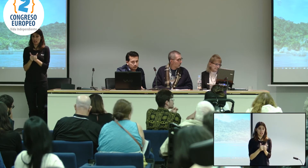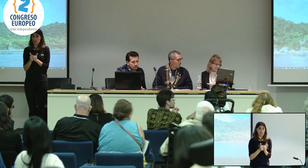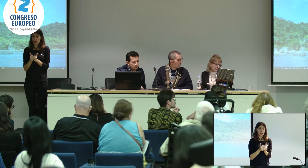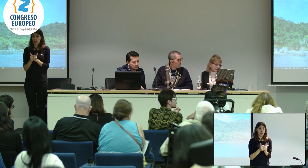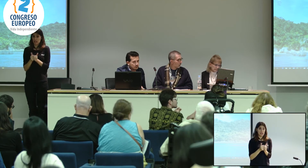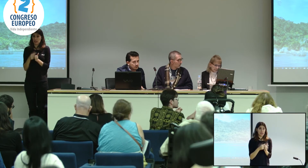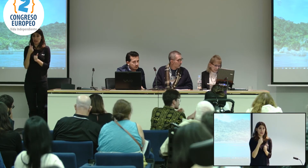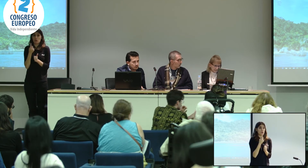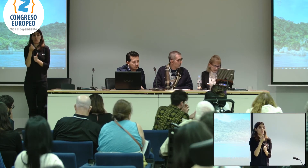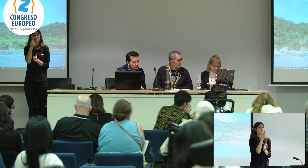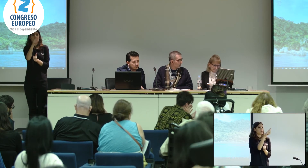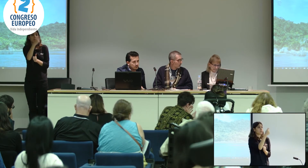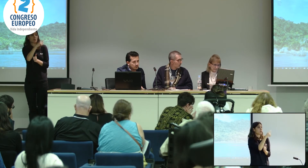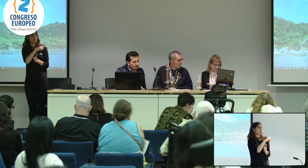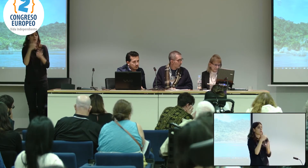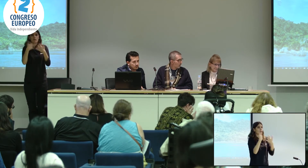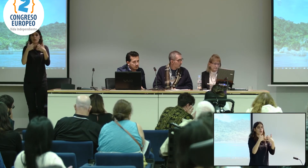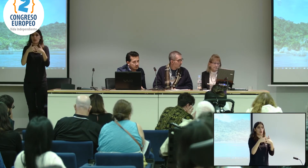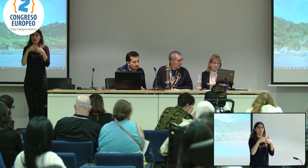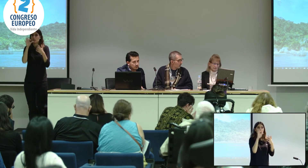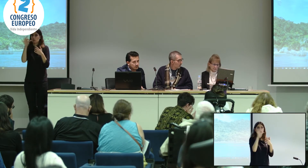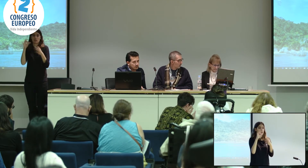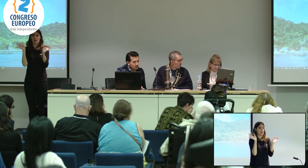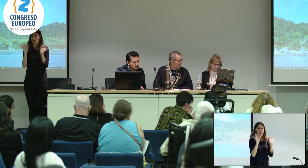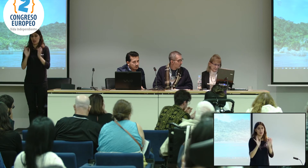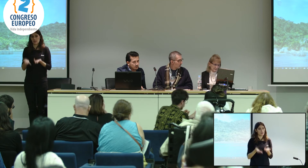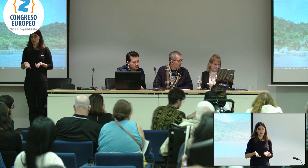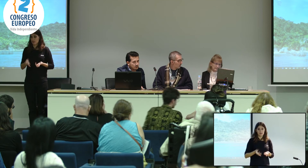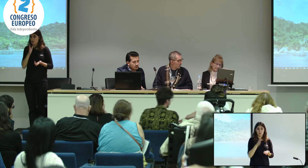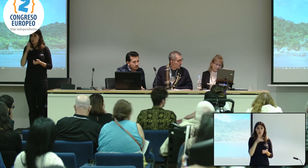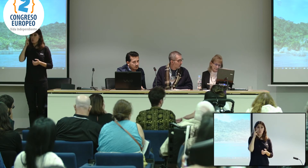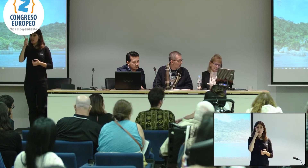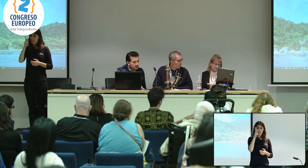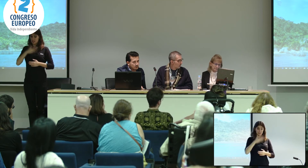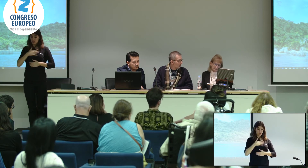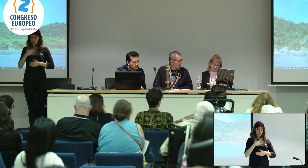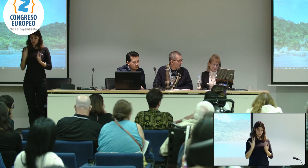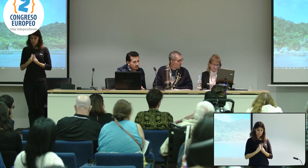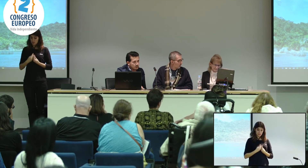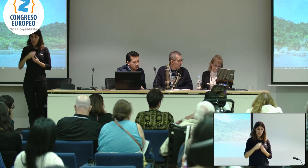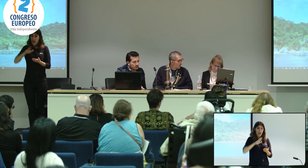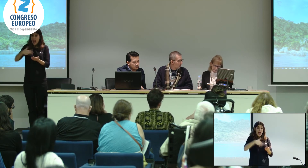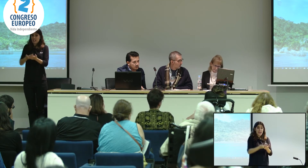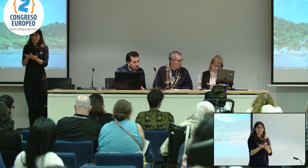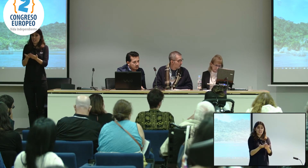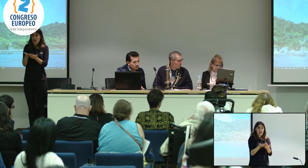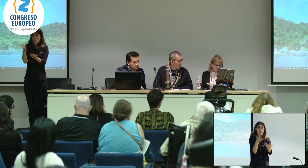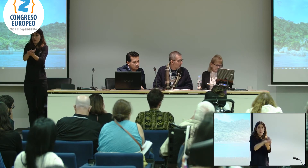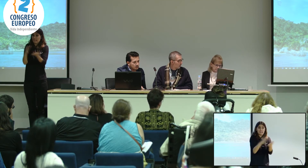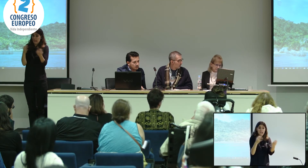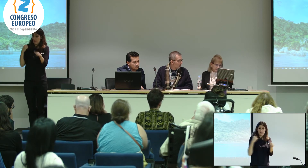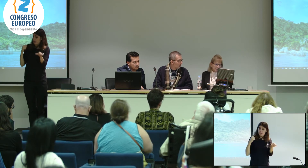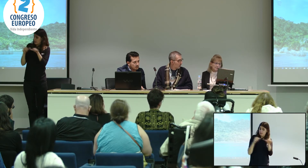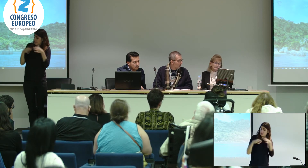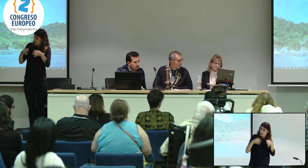modo similar al funcionamiento de la seguridad social, como un derecho que nos acompañe hasta el final de nuestros días, sin